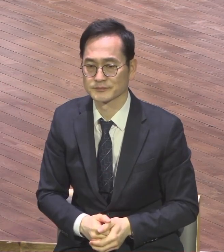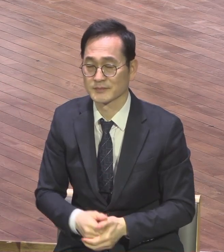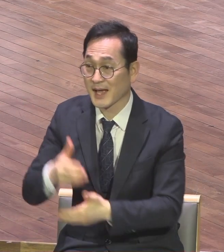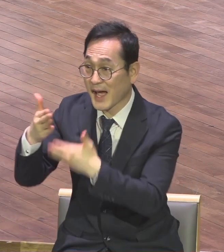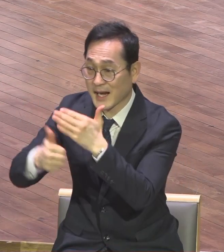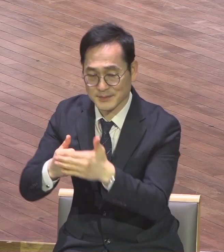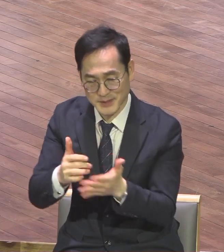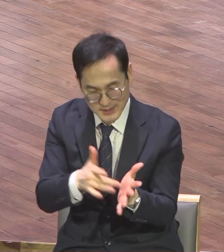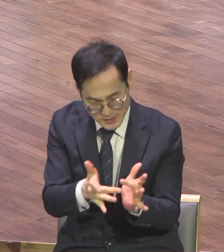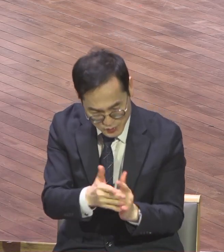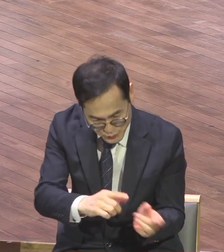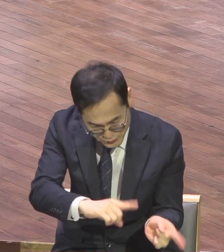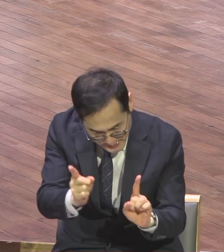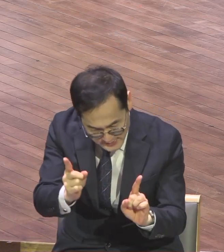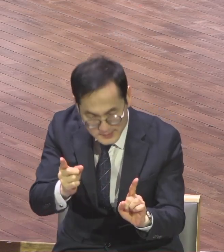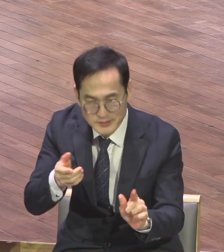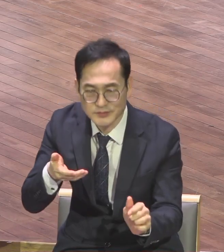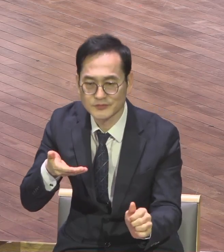살리신지라